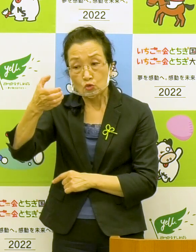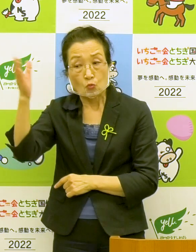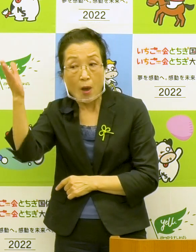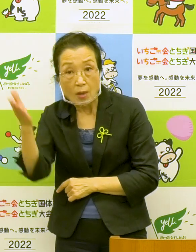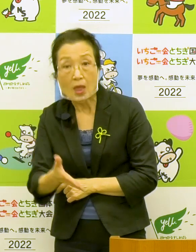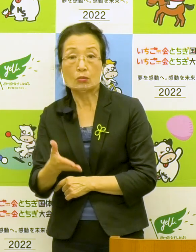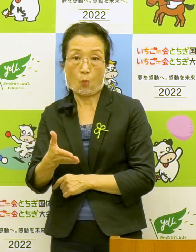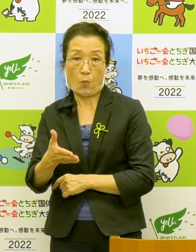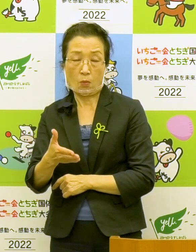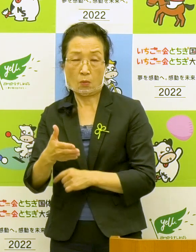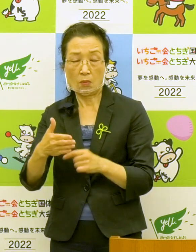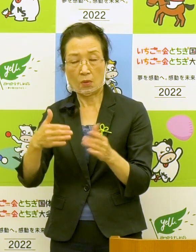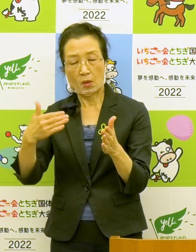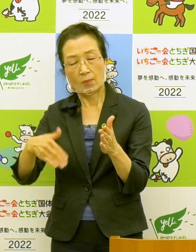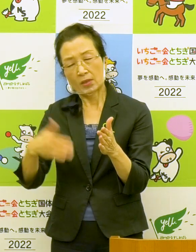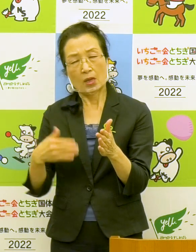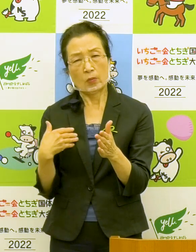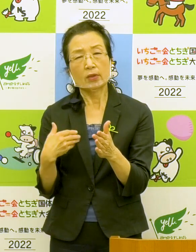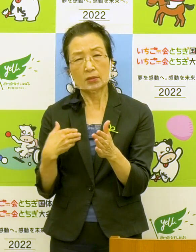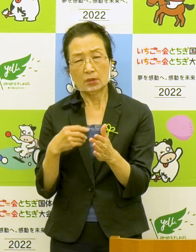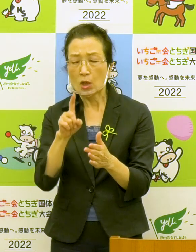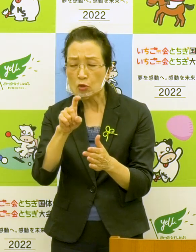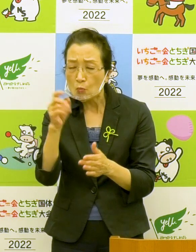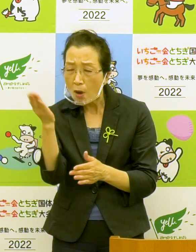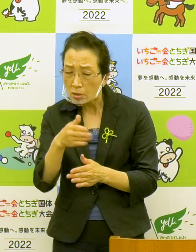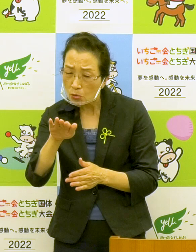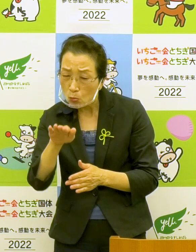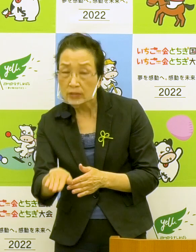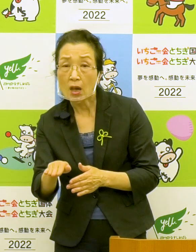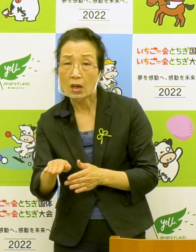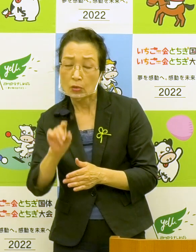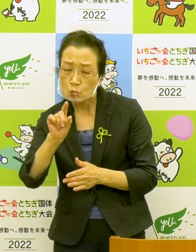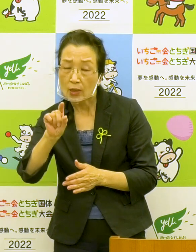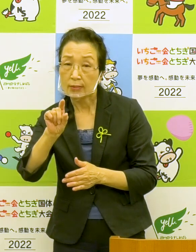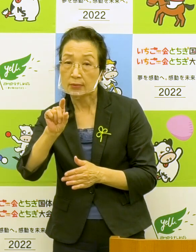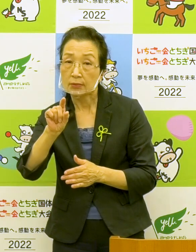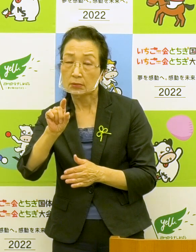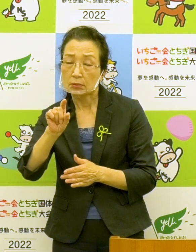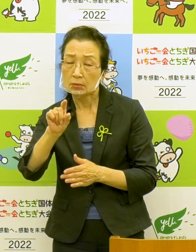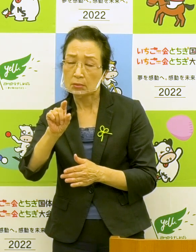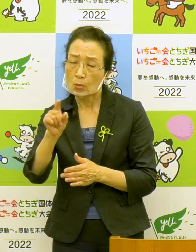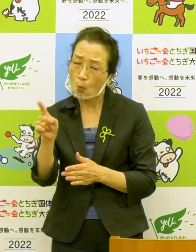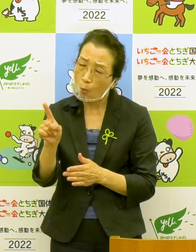ました。未定と答えた方は 1割にも満たないという結果になりました。これは